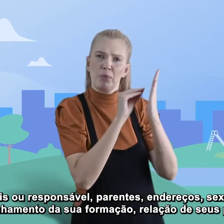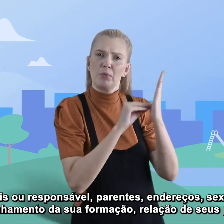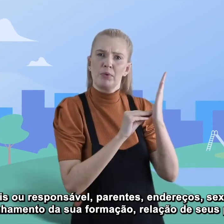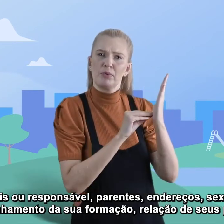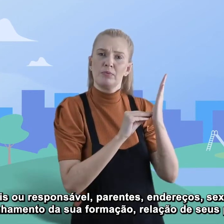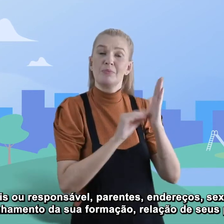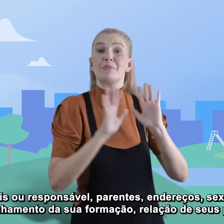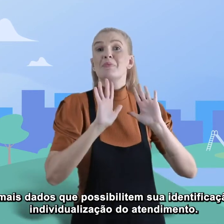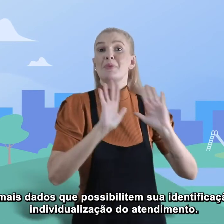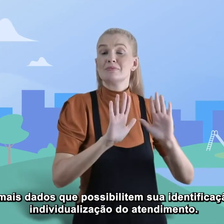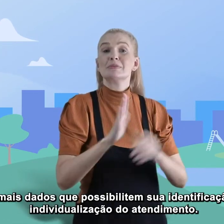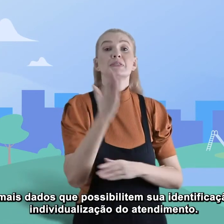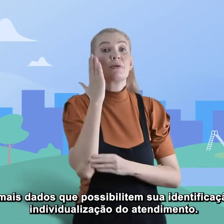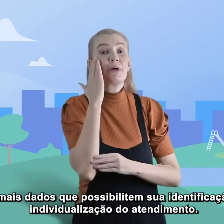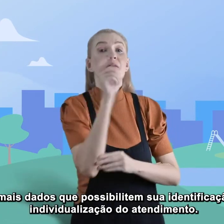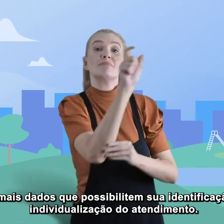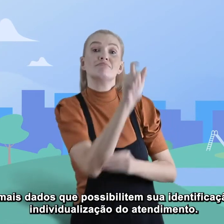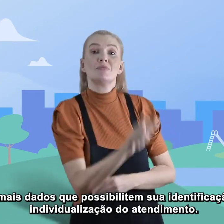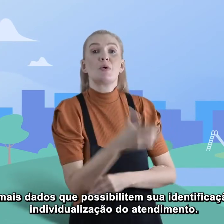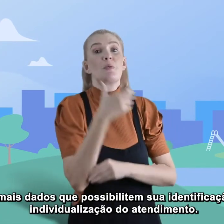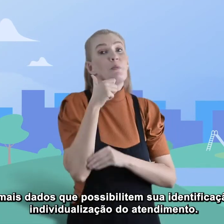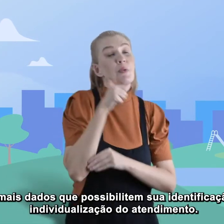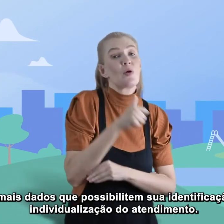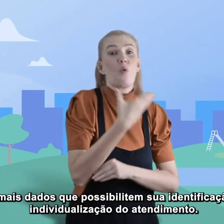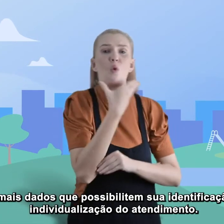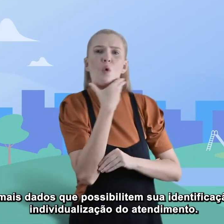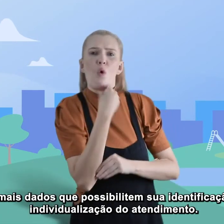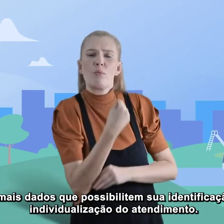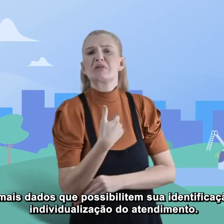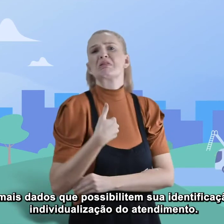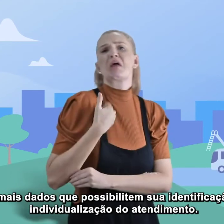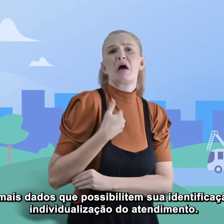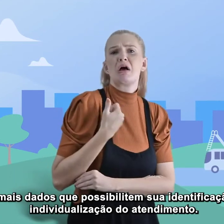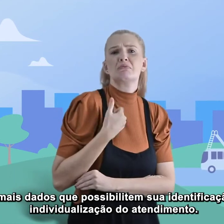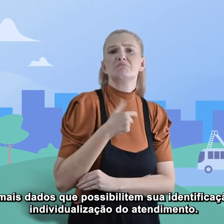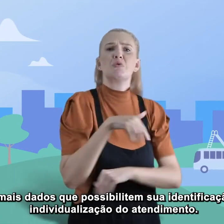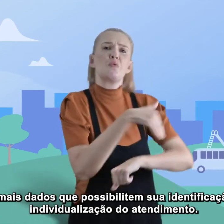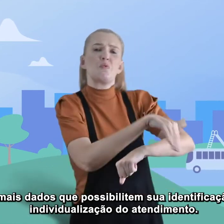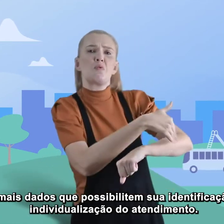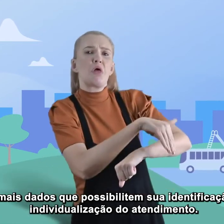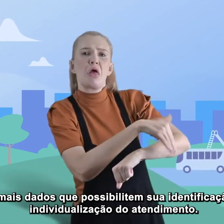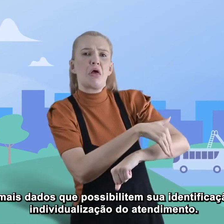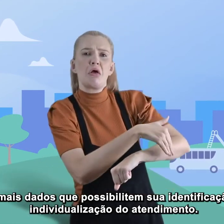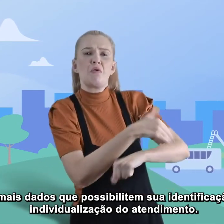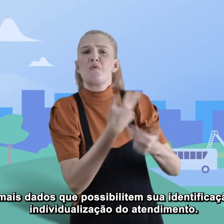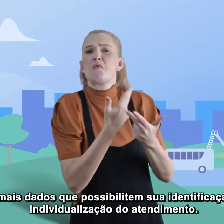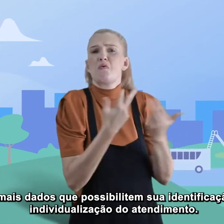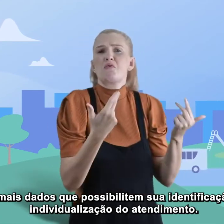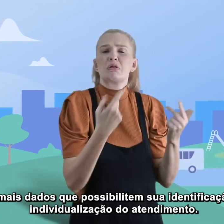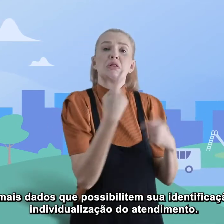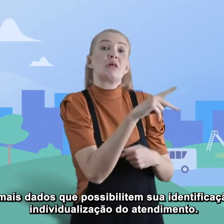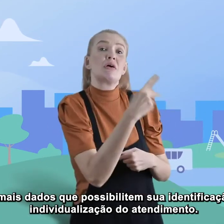pertences e demais dados que possibilitem sua identificação e a